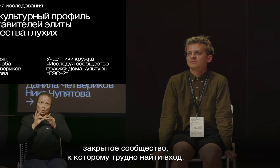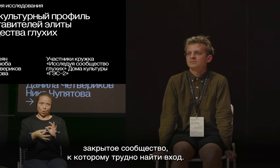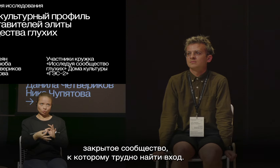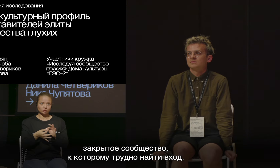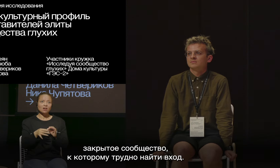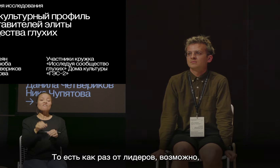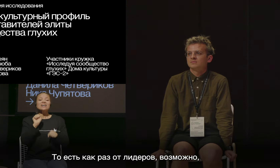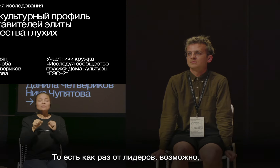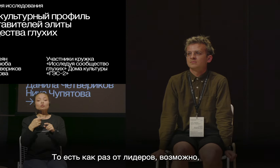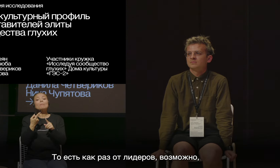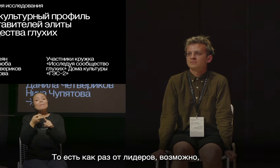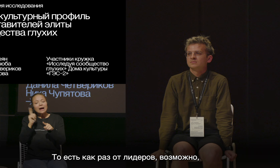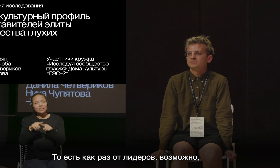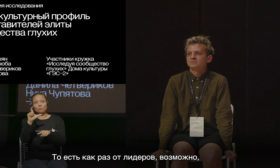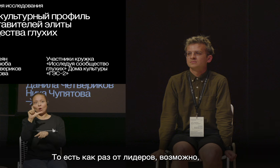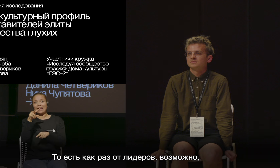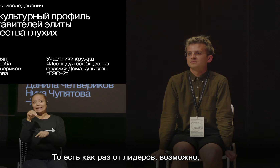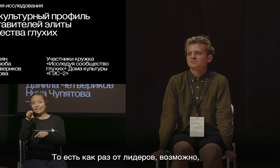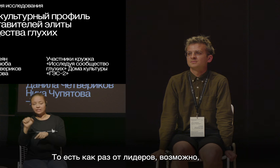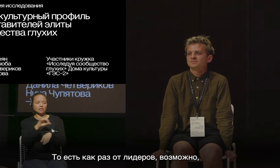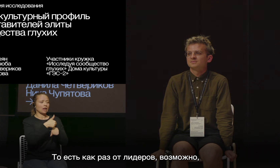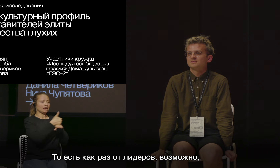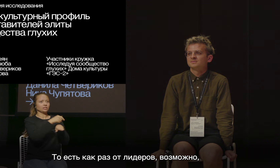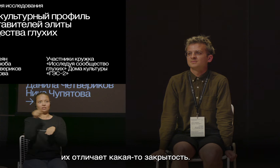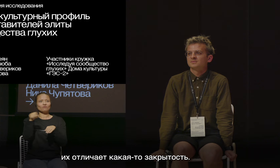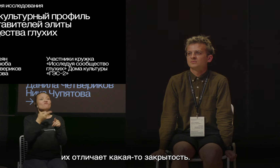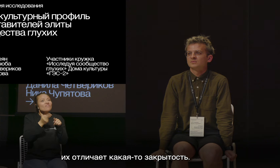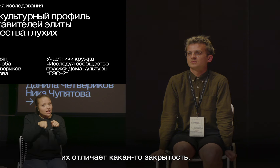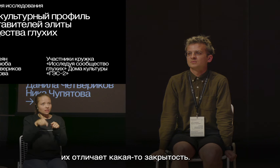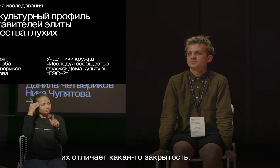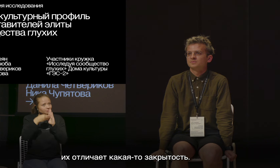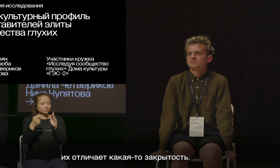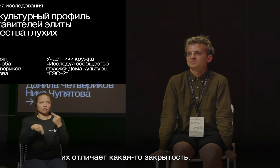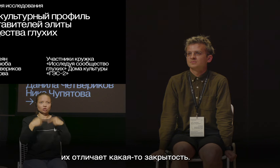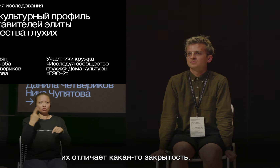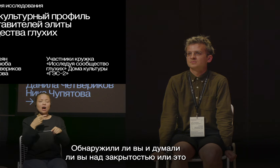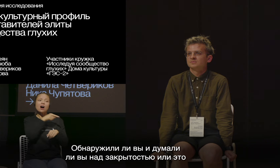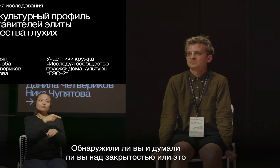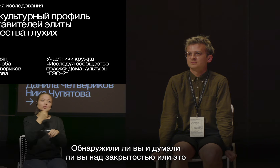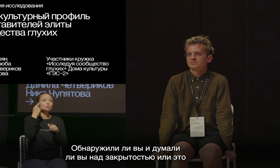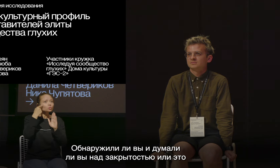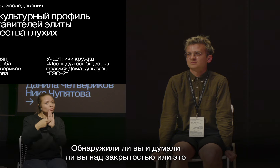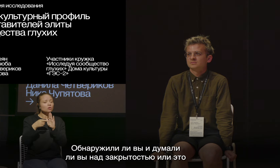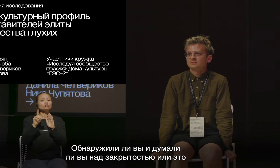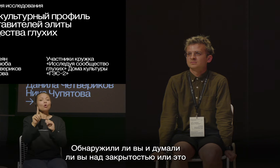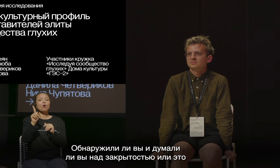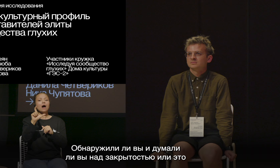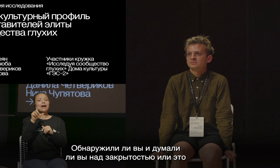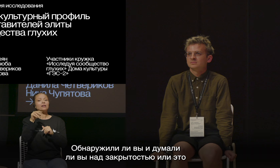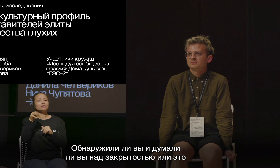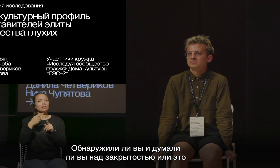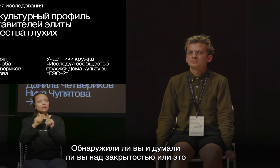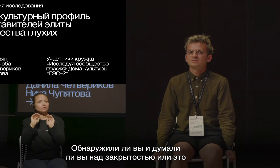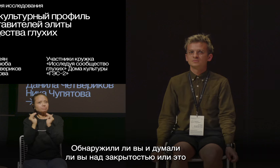их отличает какая-то закрытость. Обнаружили ли вы и думали ли вы над закрытостью, или это все-таки в сообществе глухих